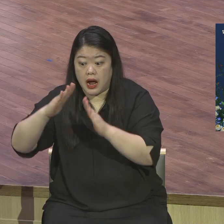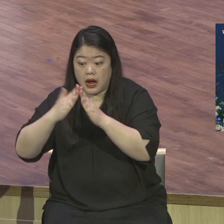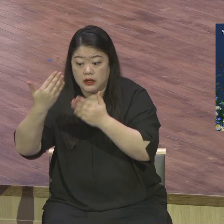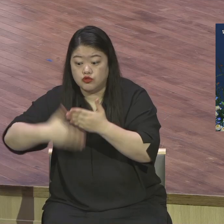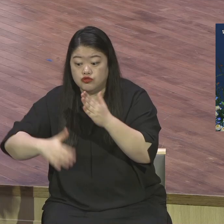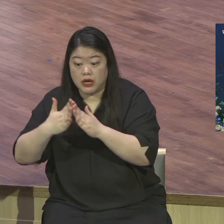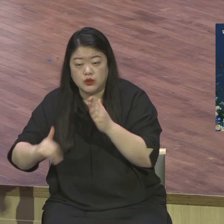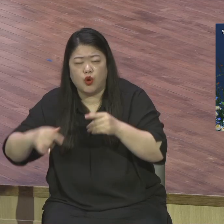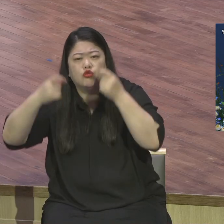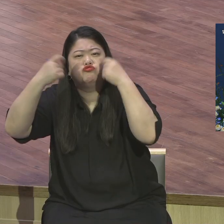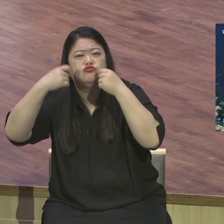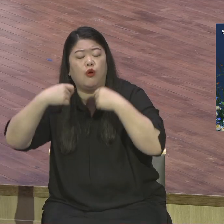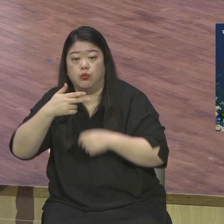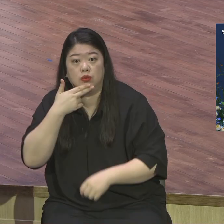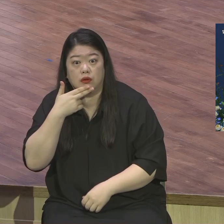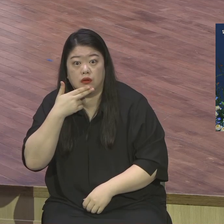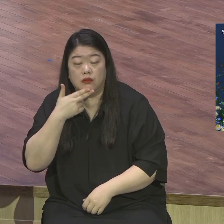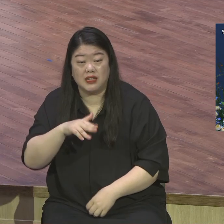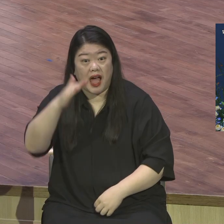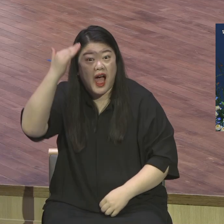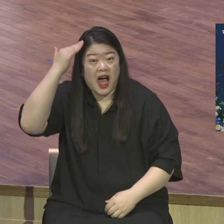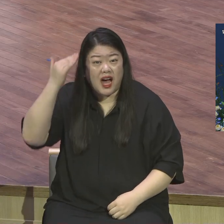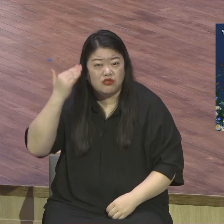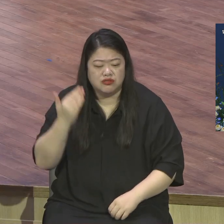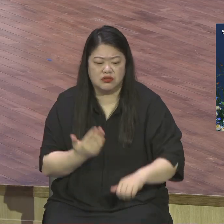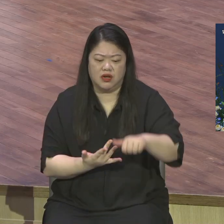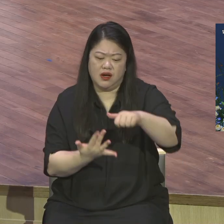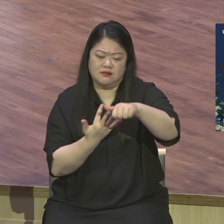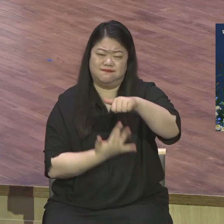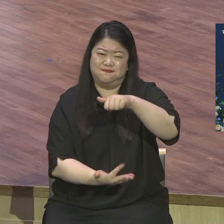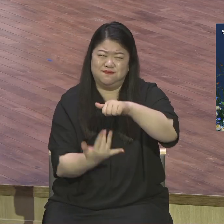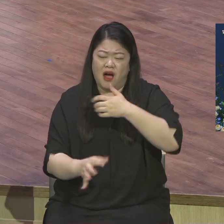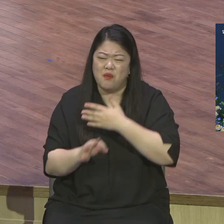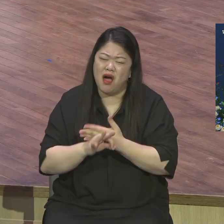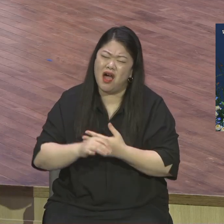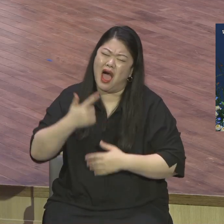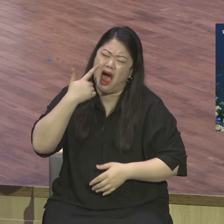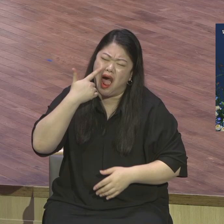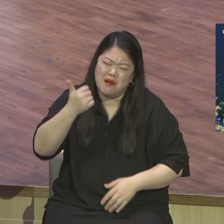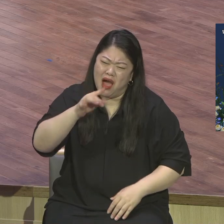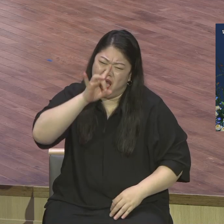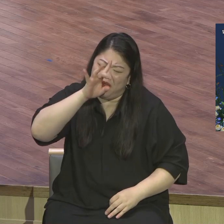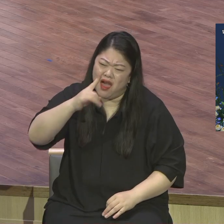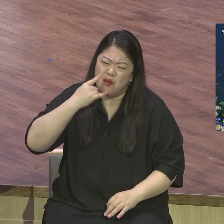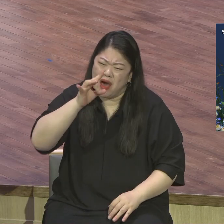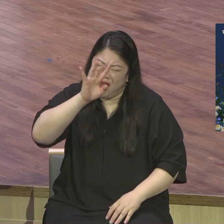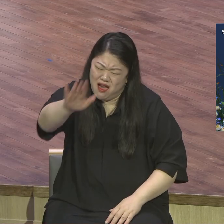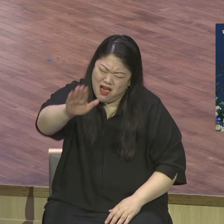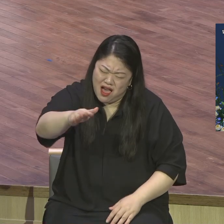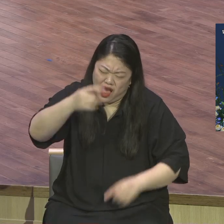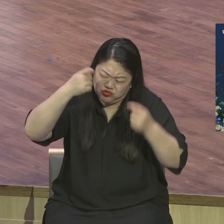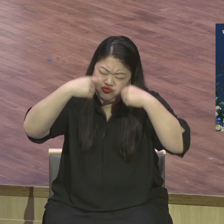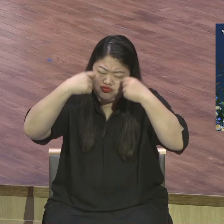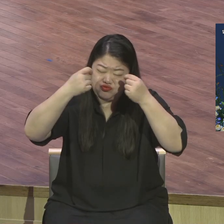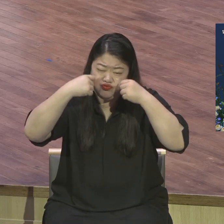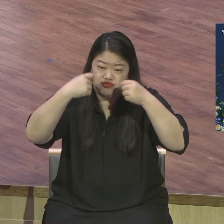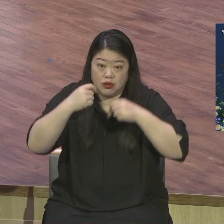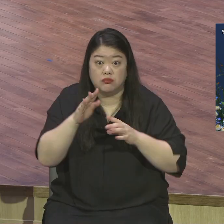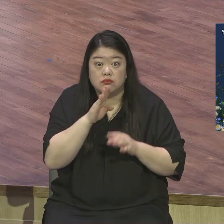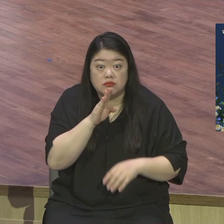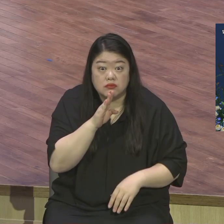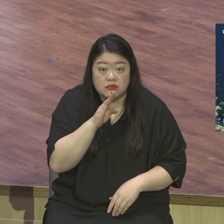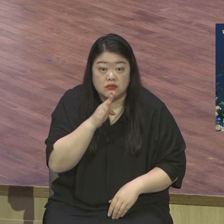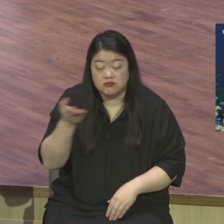우리나라는 울잖아요. 타니까 아버지 시신이 타니까 그렇게 가족 시신이 타니까 울잖아요.